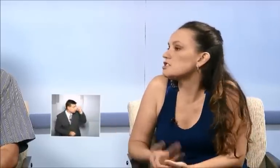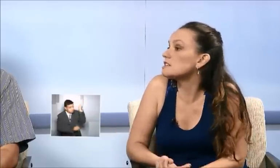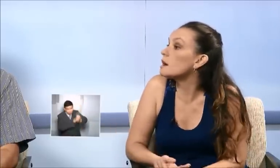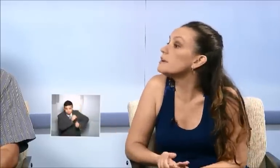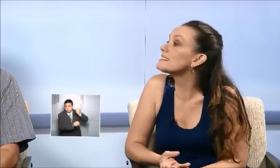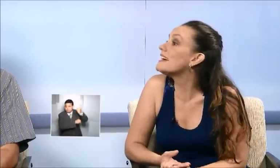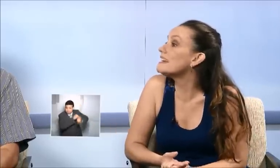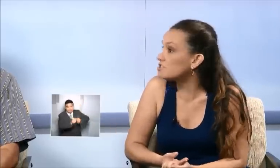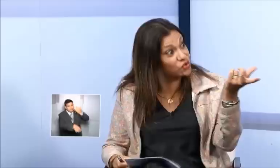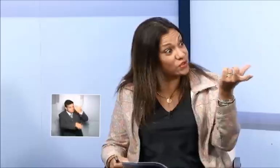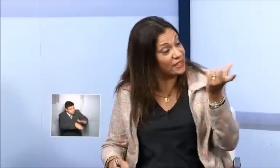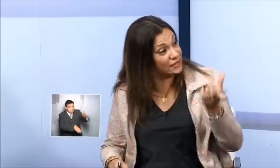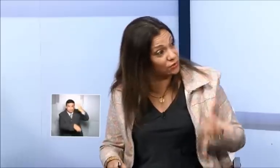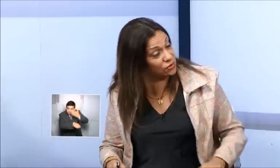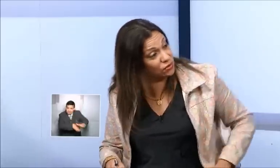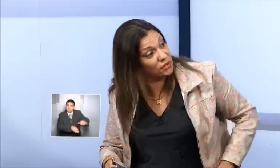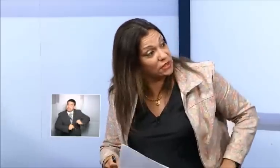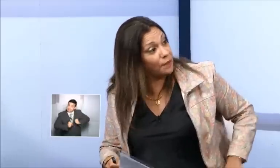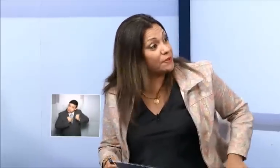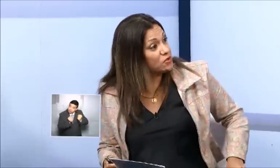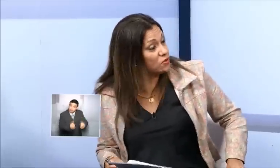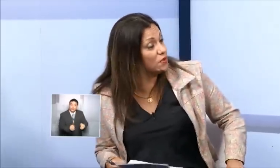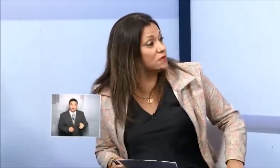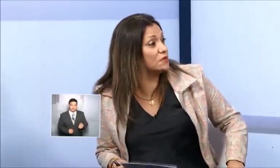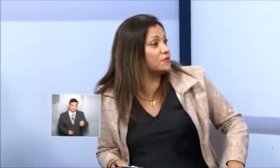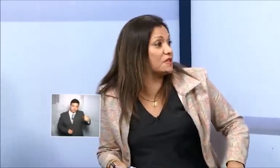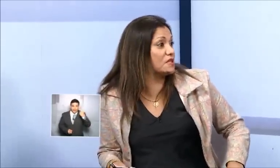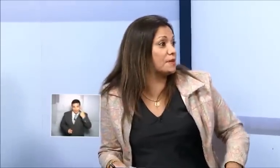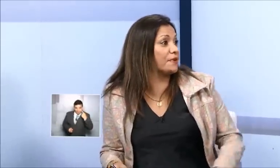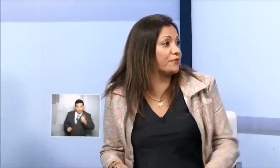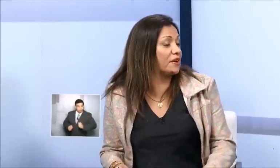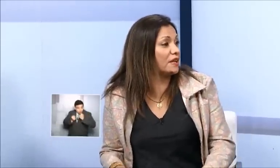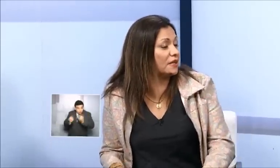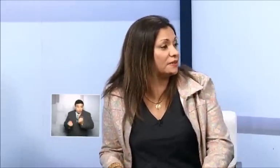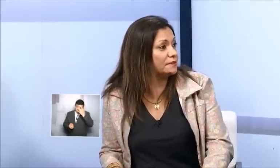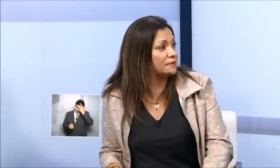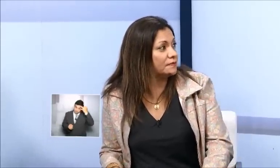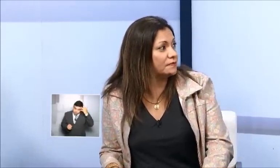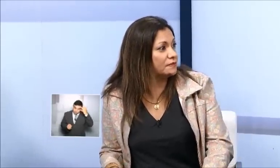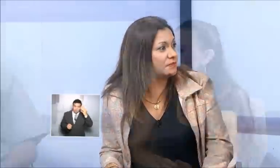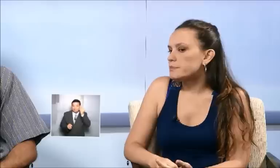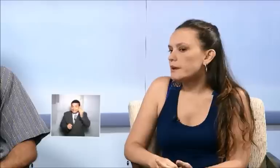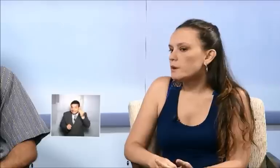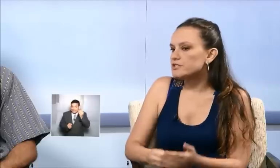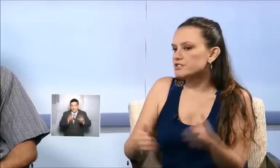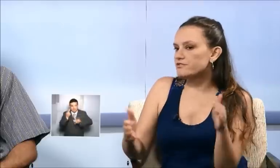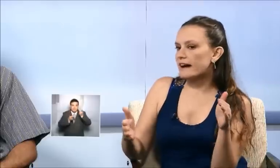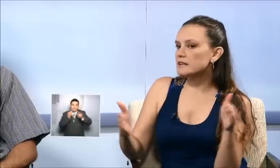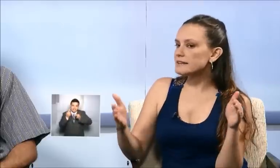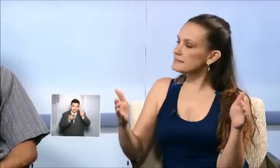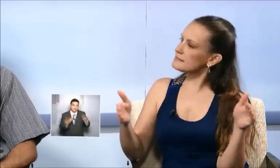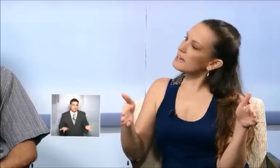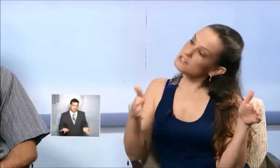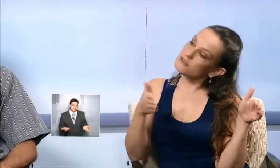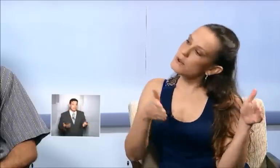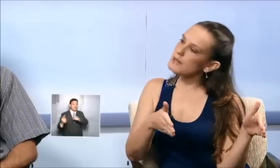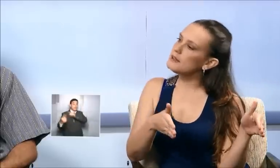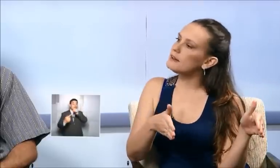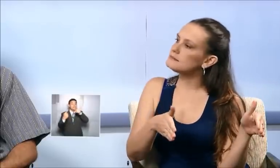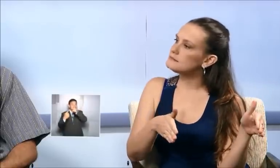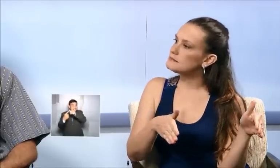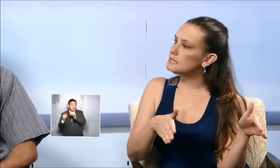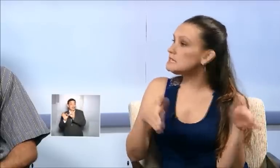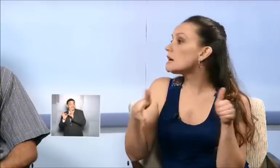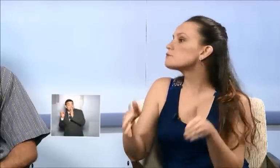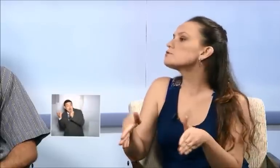tem muita gente que não entende. Esforço, né, exatamente, da pessoa com deficiência para falar. Então, assim, é objetivada a necessidade da